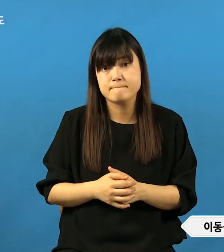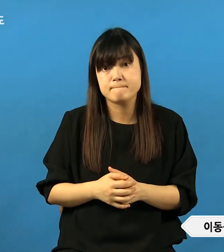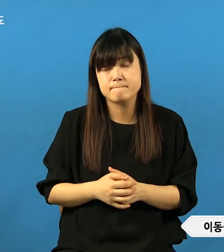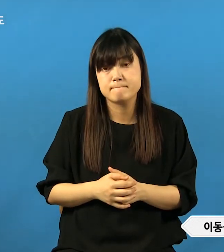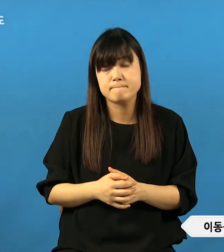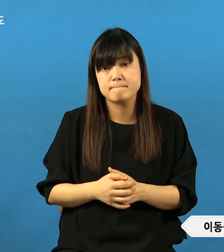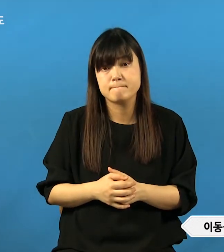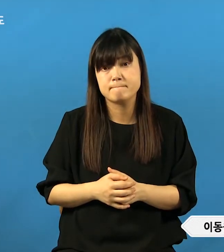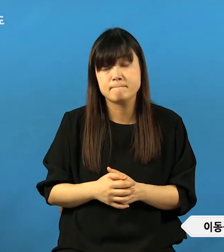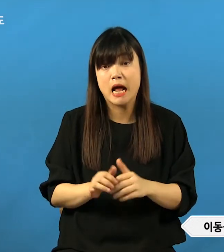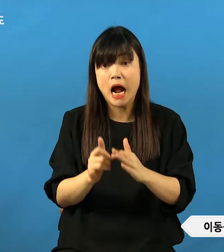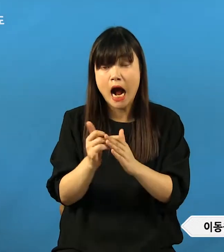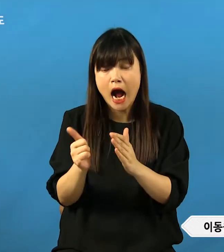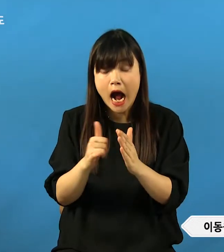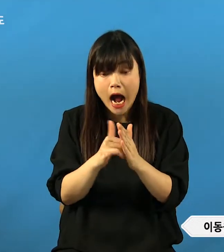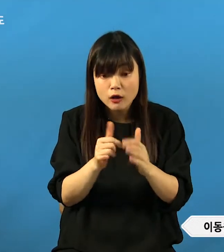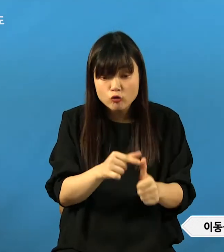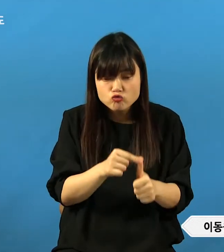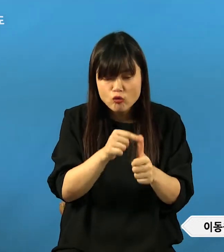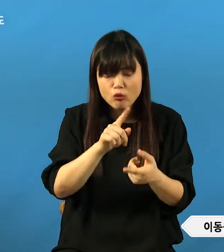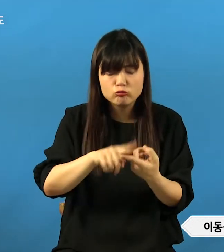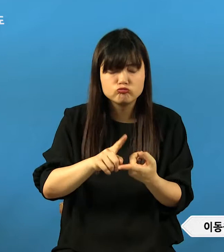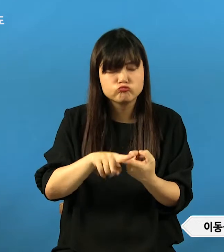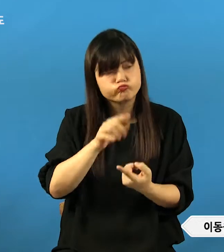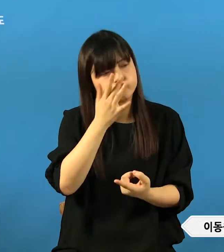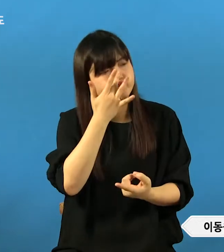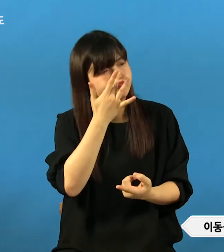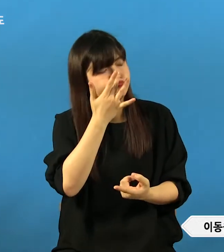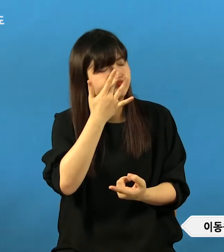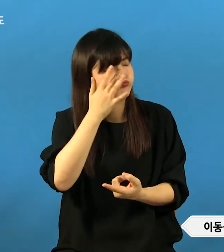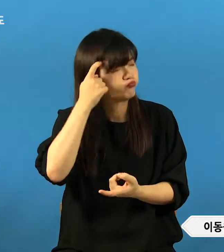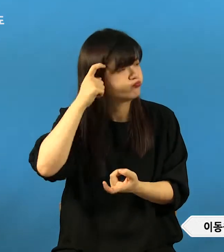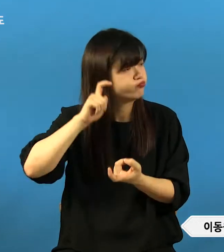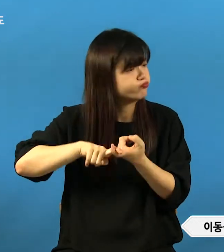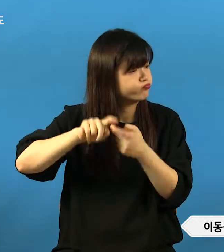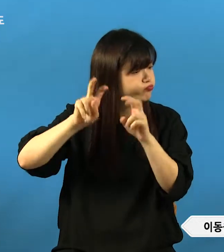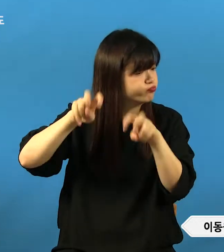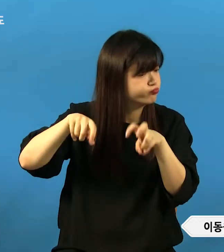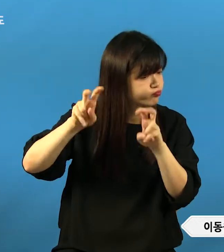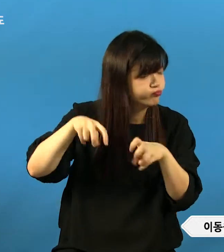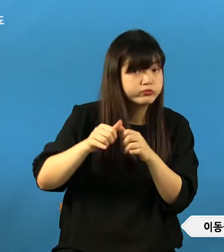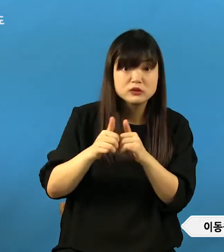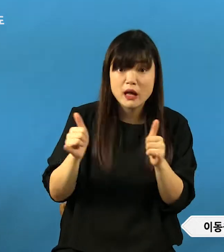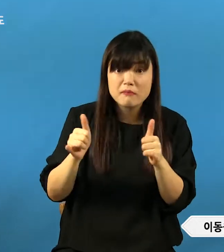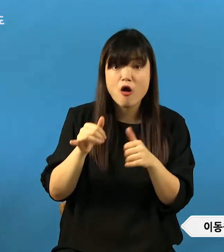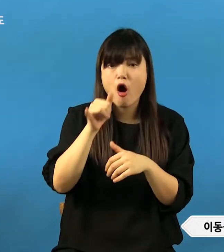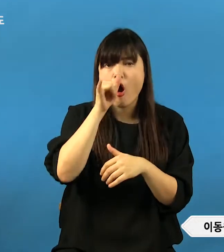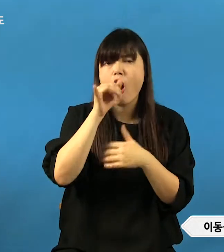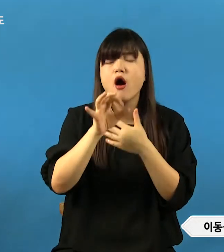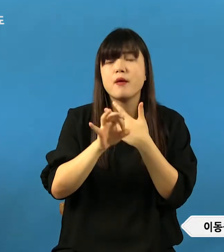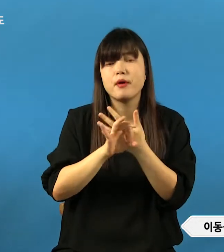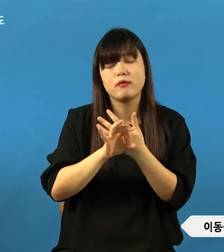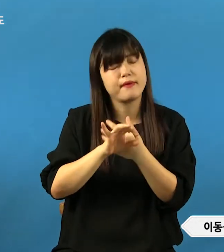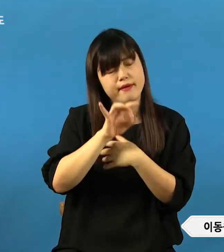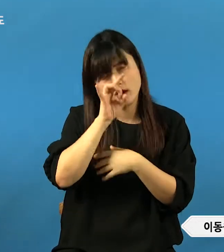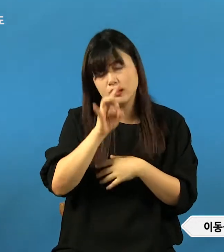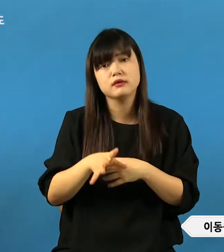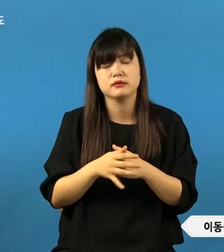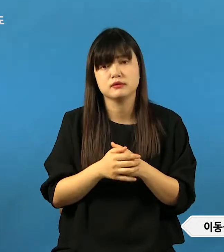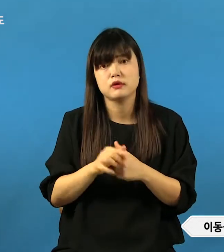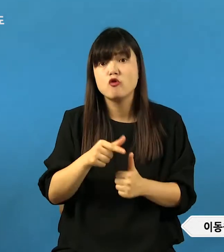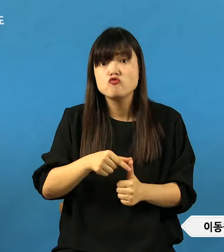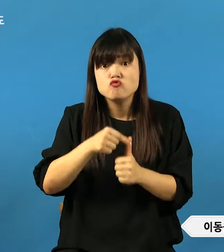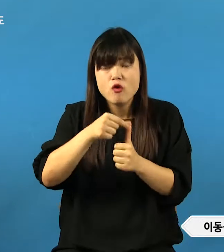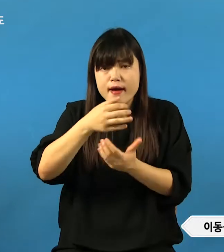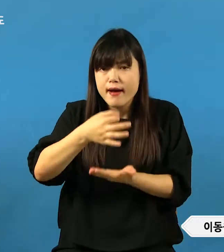자, 가족의 구원에 대해서 전혀 아무런 관심을 잃어버리고 사는 사람들이 있다면 이 사람은